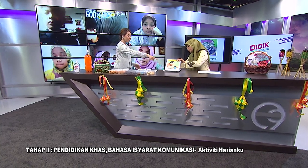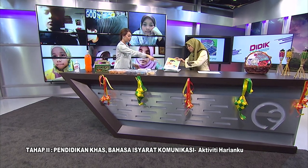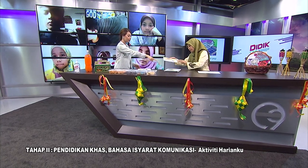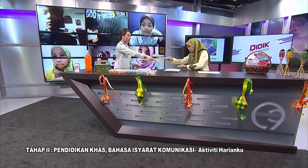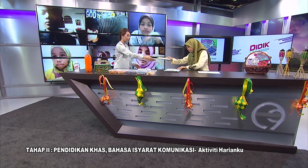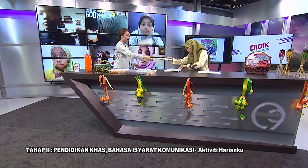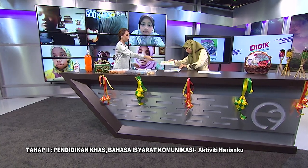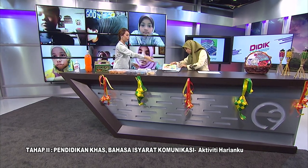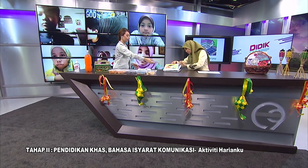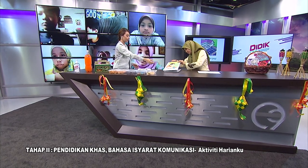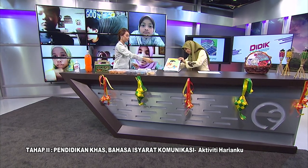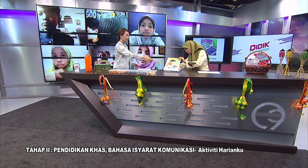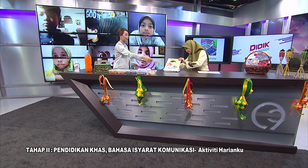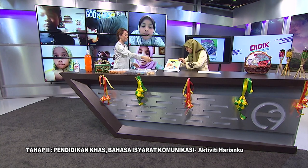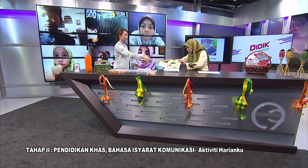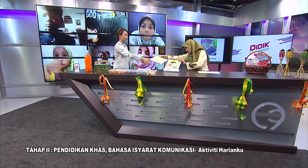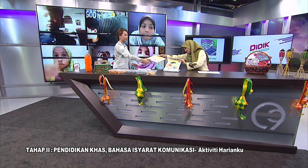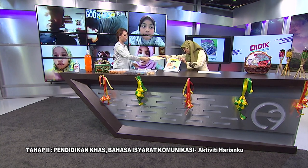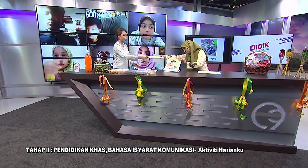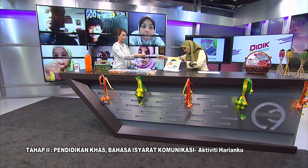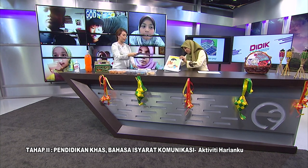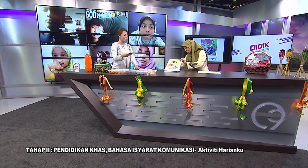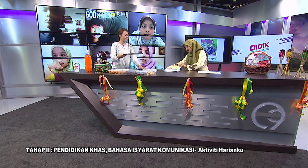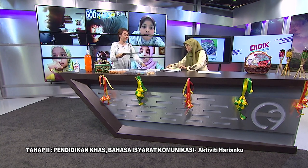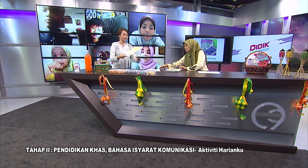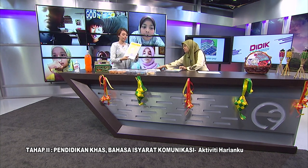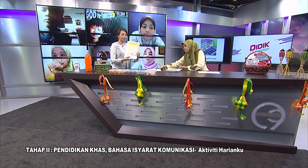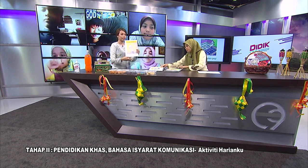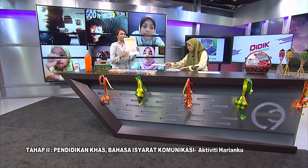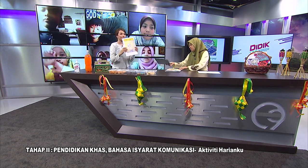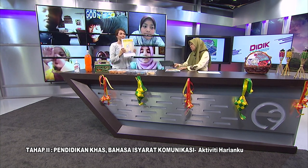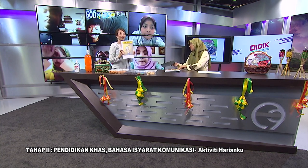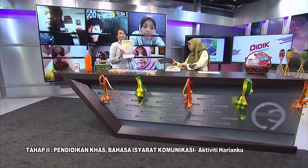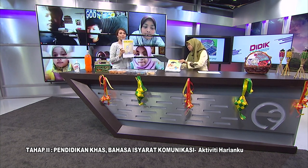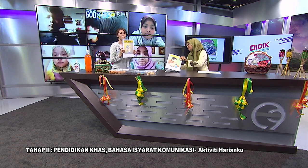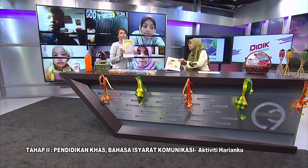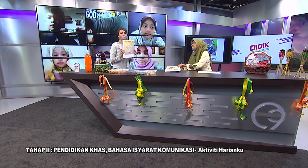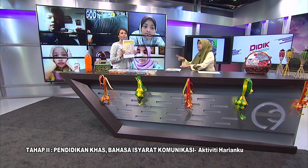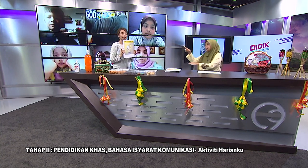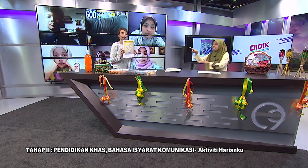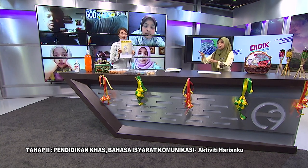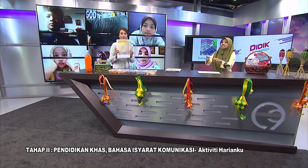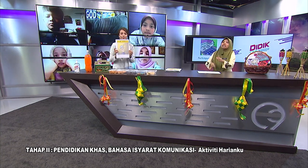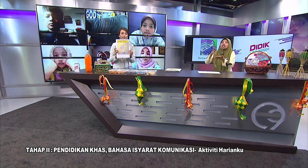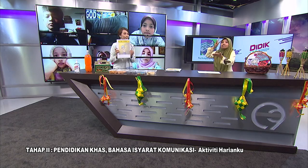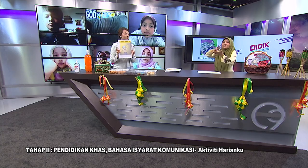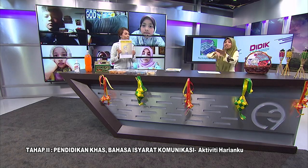ni. Okey. Susah. 6 pagi. Okey, kita mula dari 6 pagi. Okey,